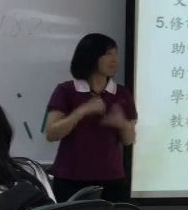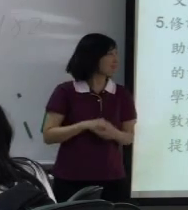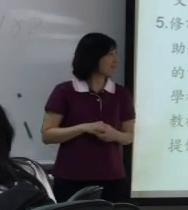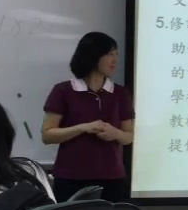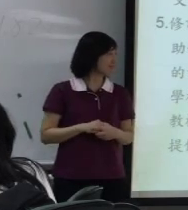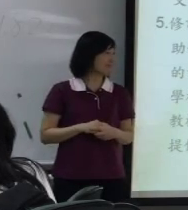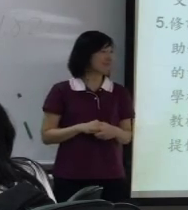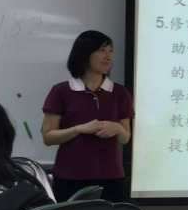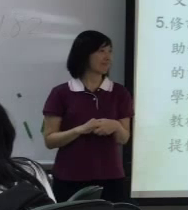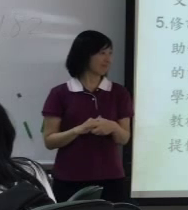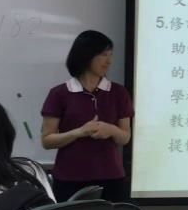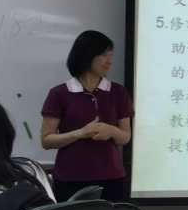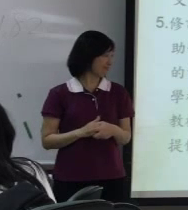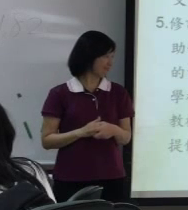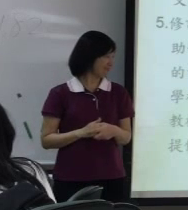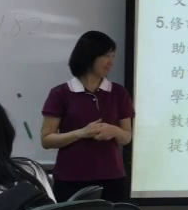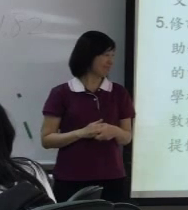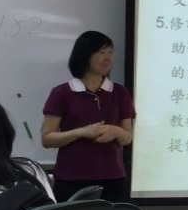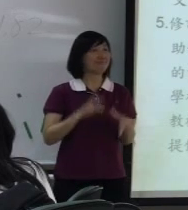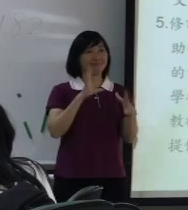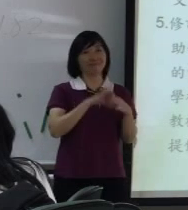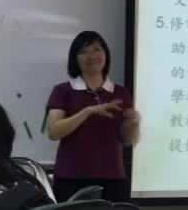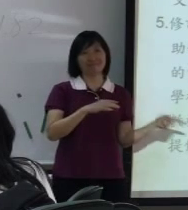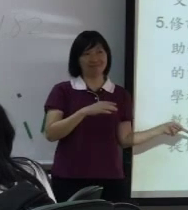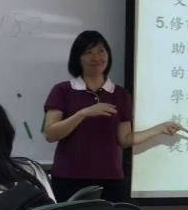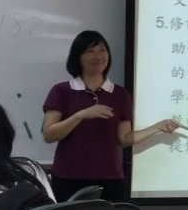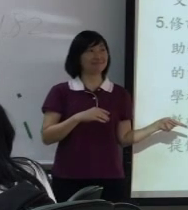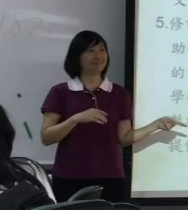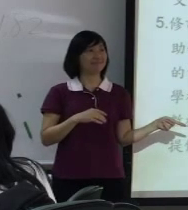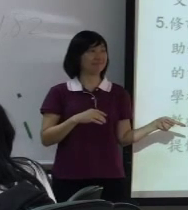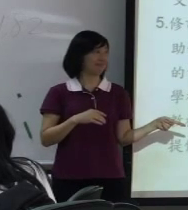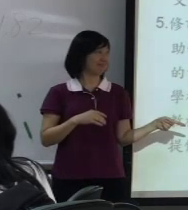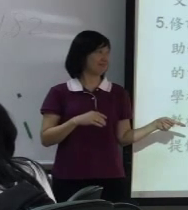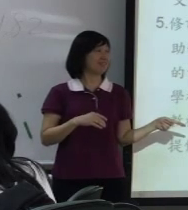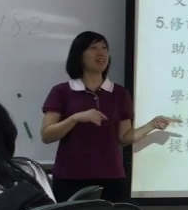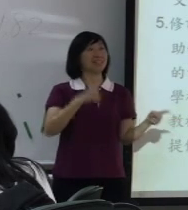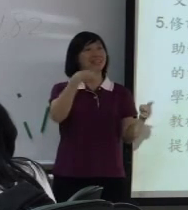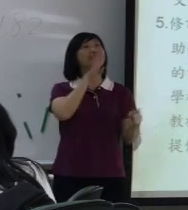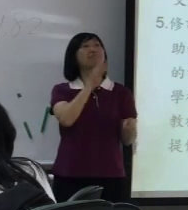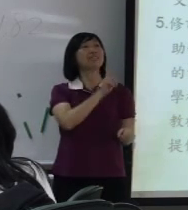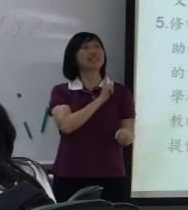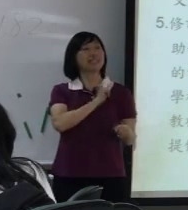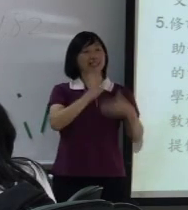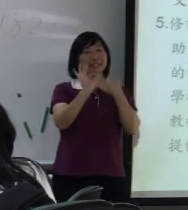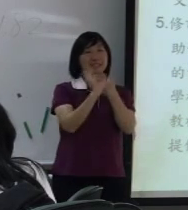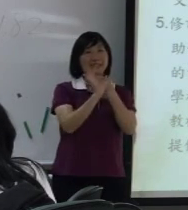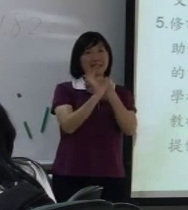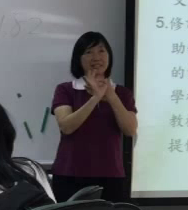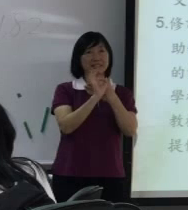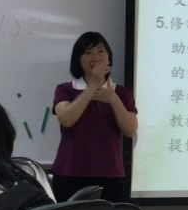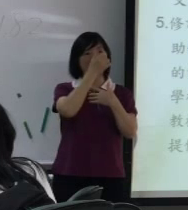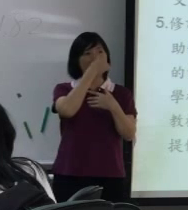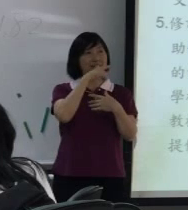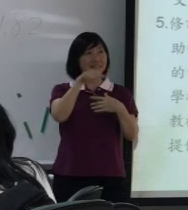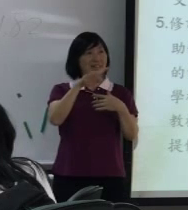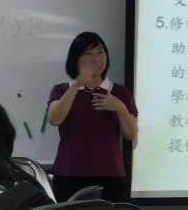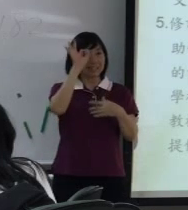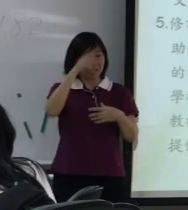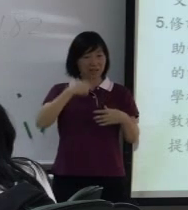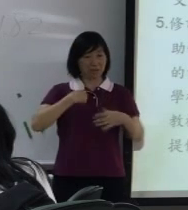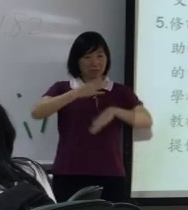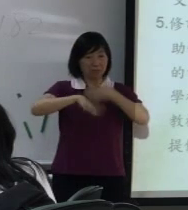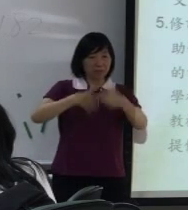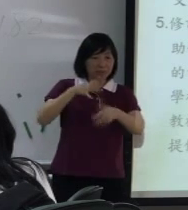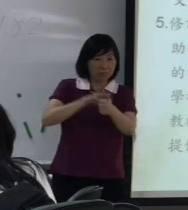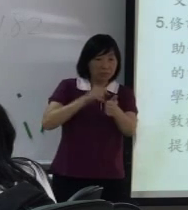哦，所以可以作为自我测试的测验内